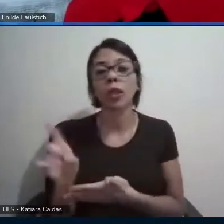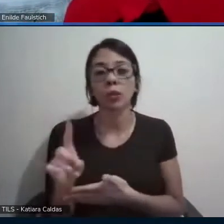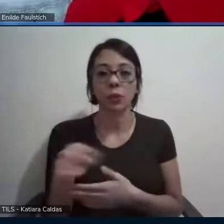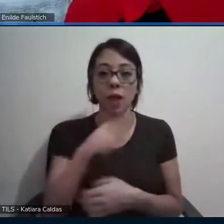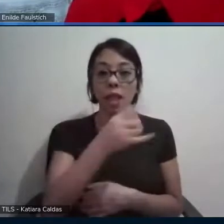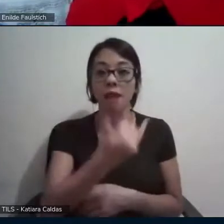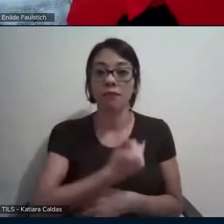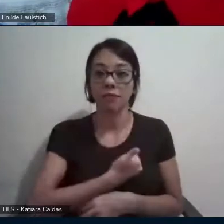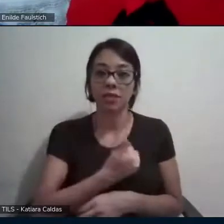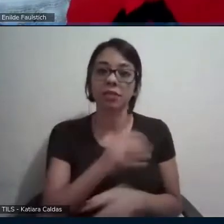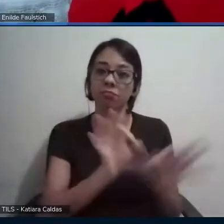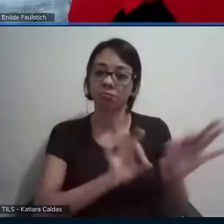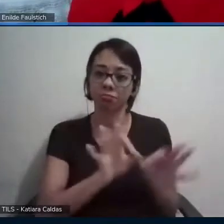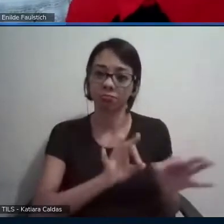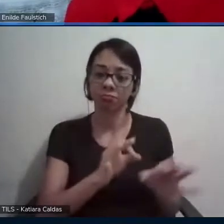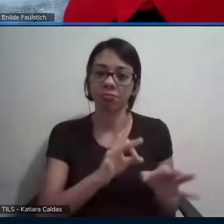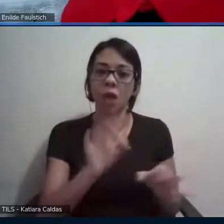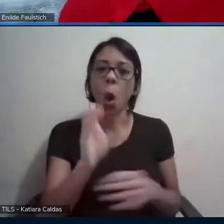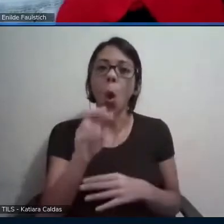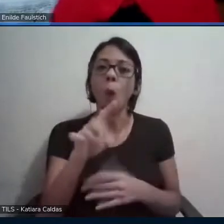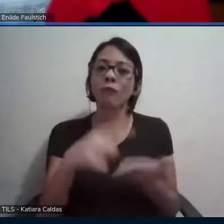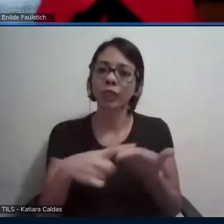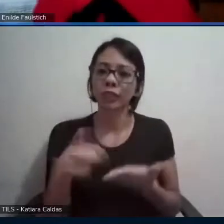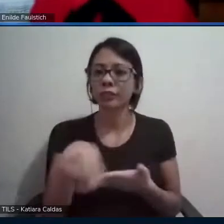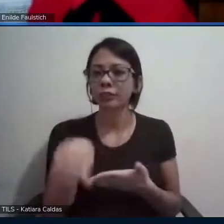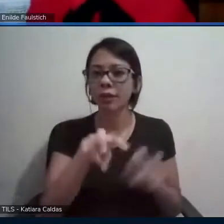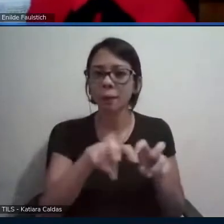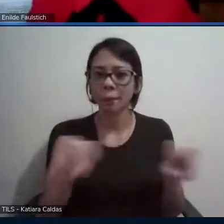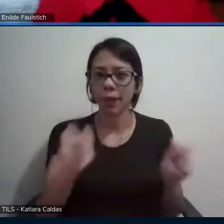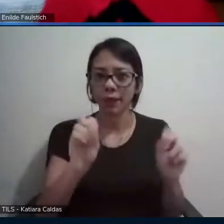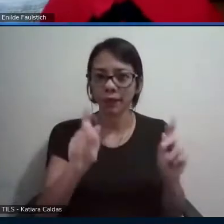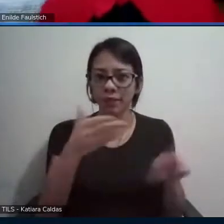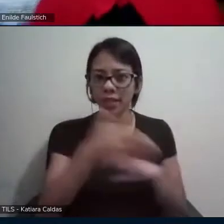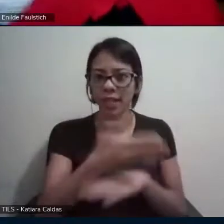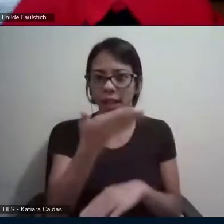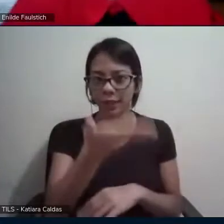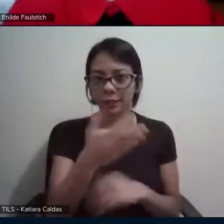avisar, nós vamos daqui a pouco entrar lá.